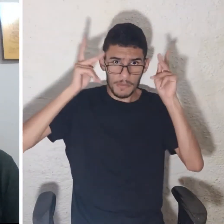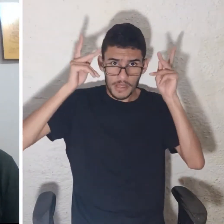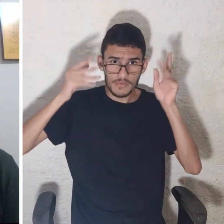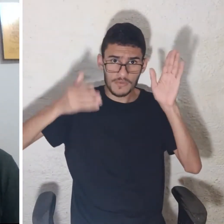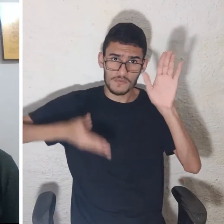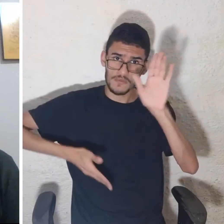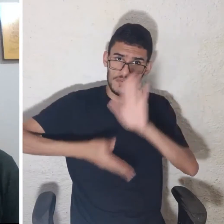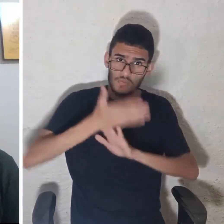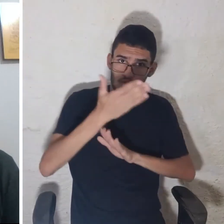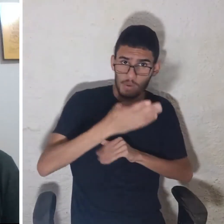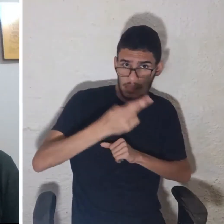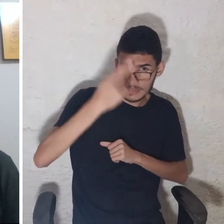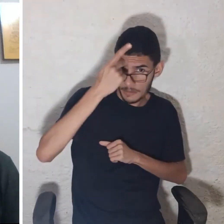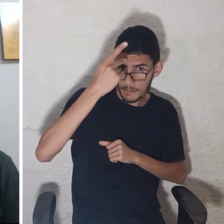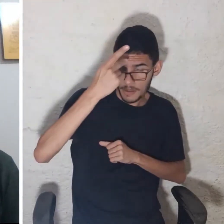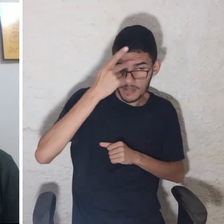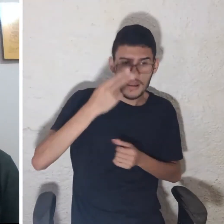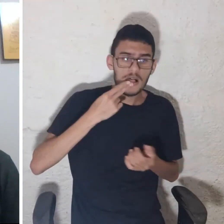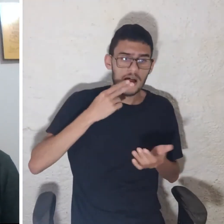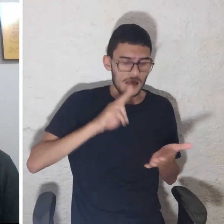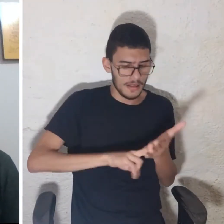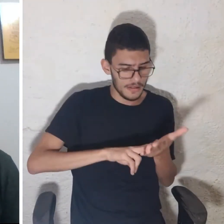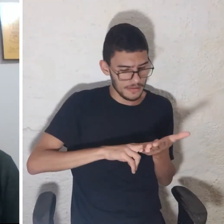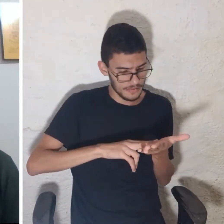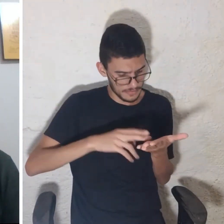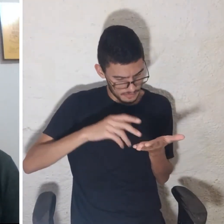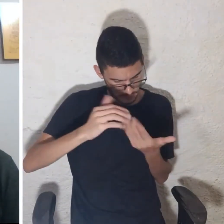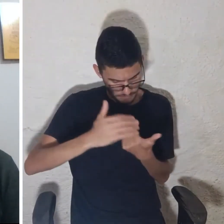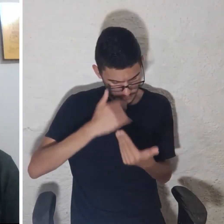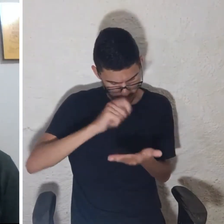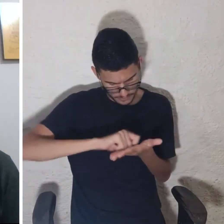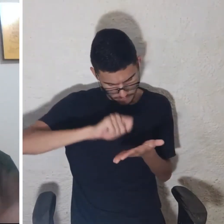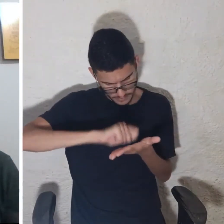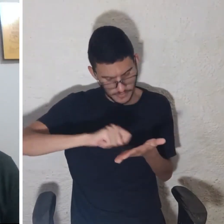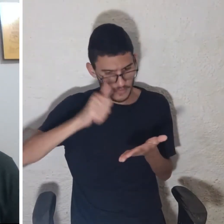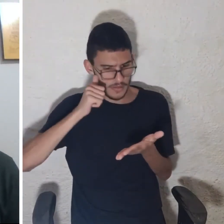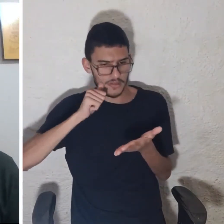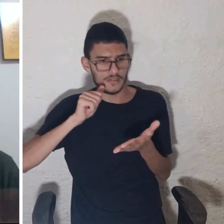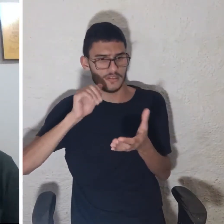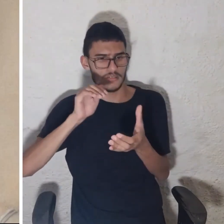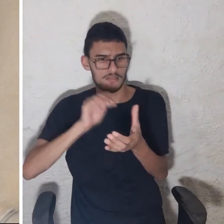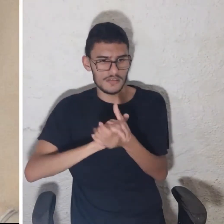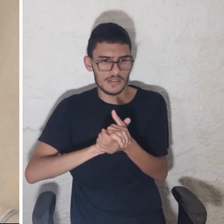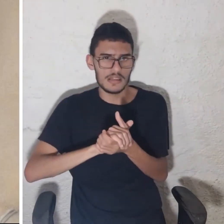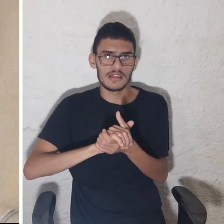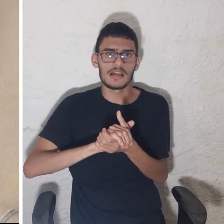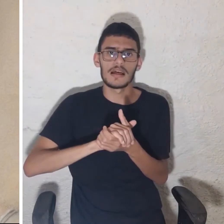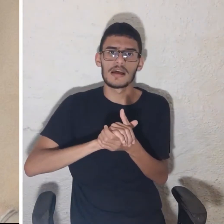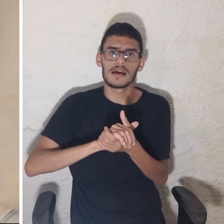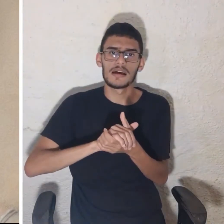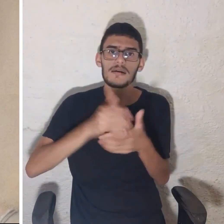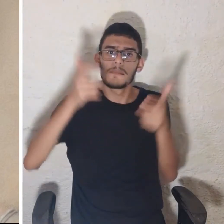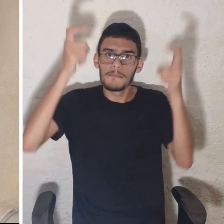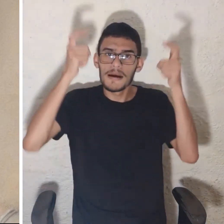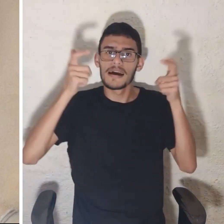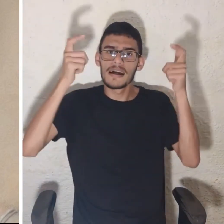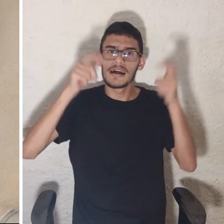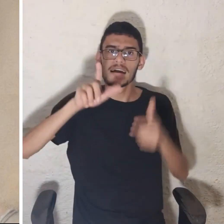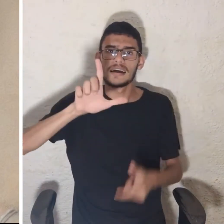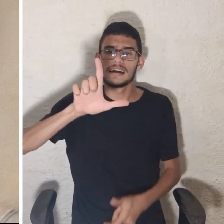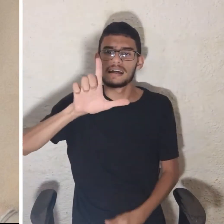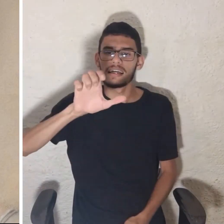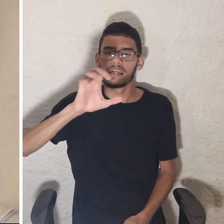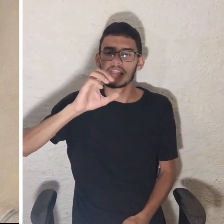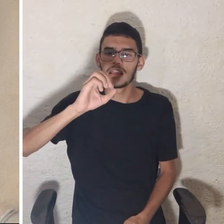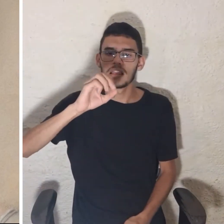Paulo, né, ele recebeu cartas, sendo aconselhado, né, pela esposa dele, a dona Leopoldina, que era uma princesa,